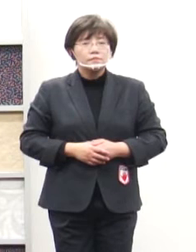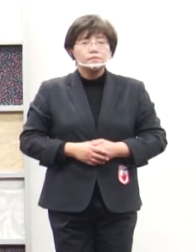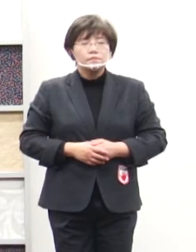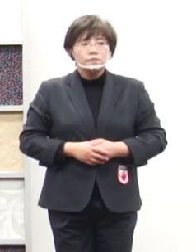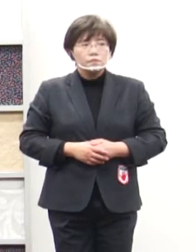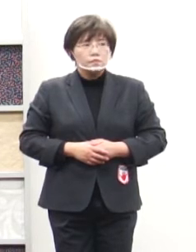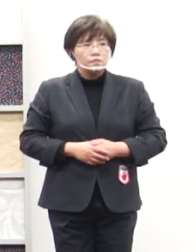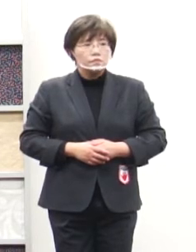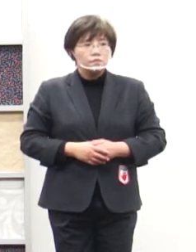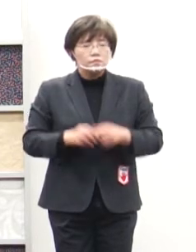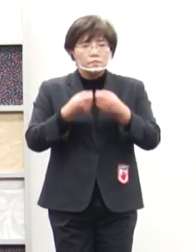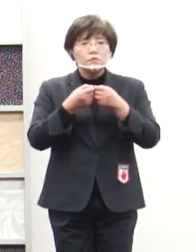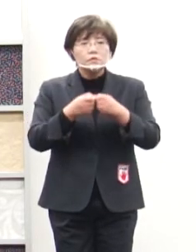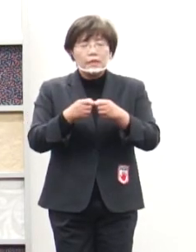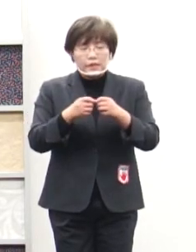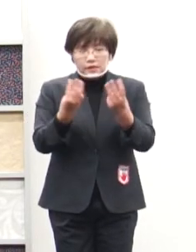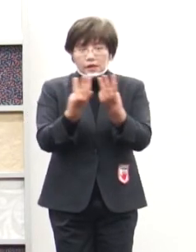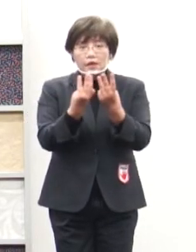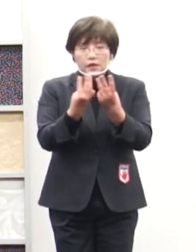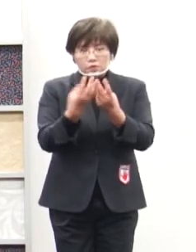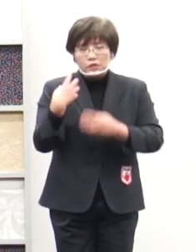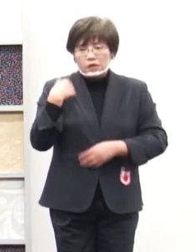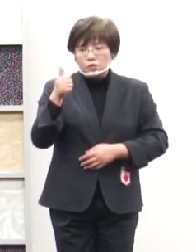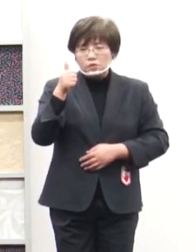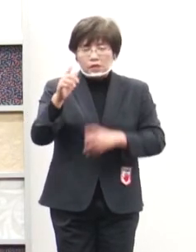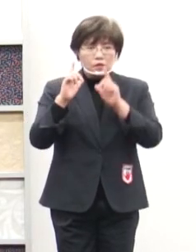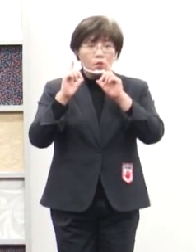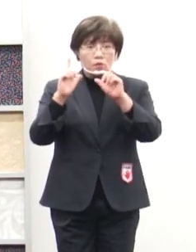詳しい選手を担当からご報告申し上げます。